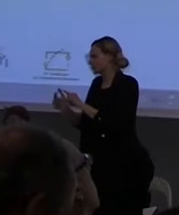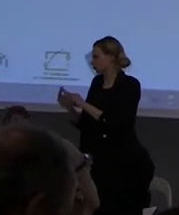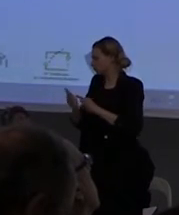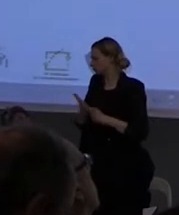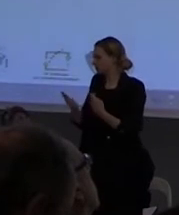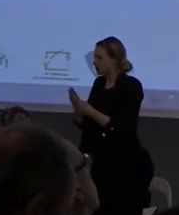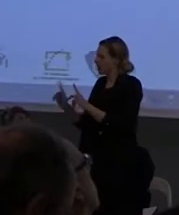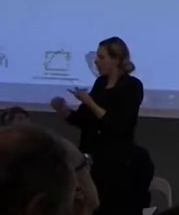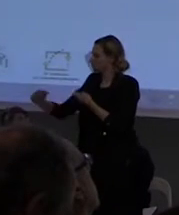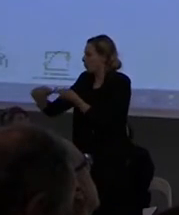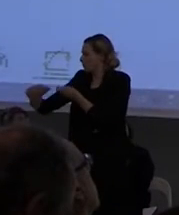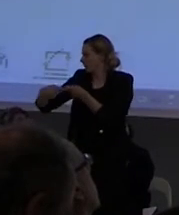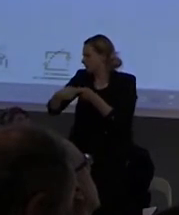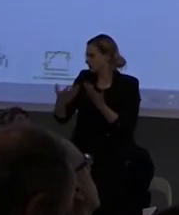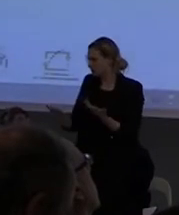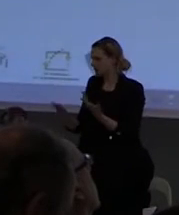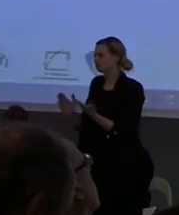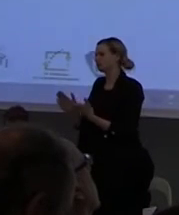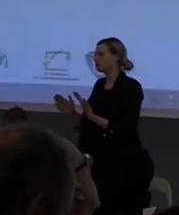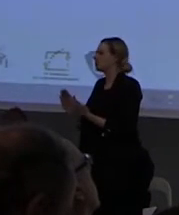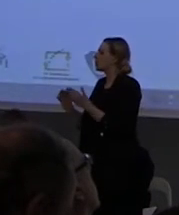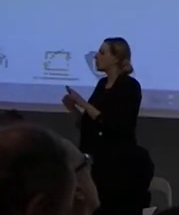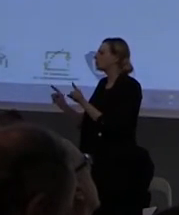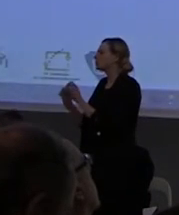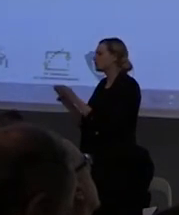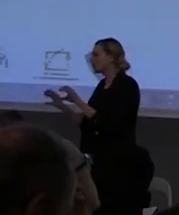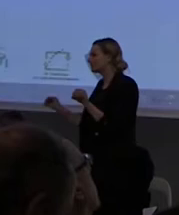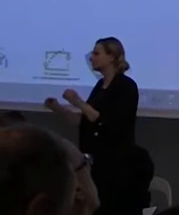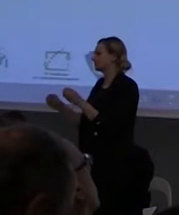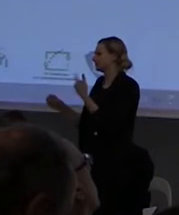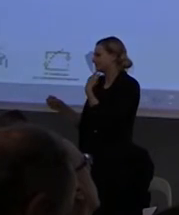se školami, ať už jsou to poradenská zařízení.